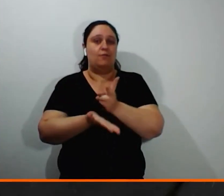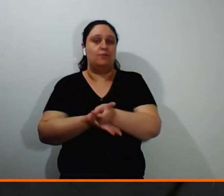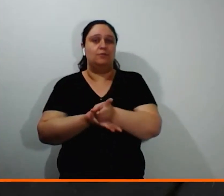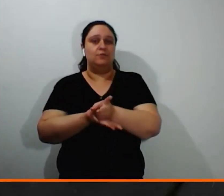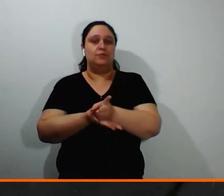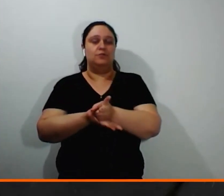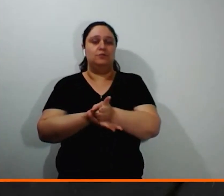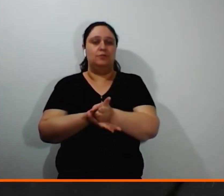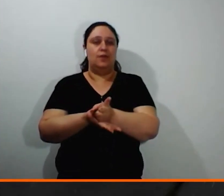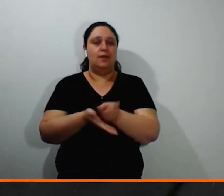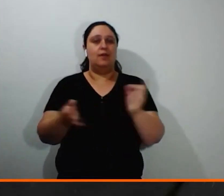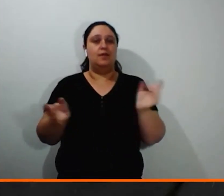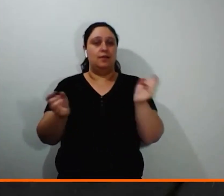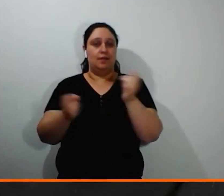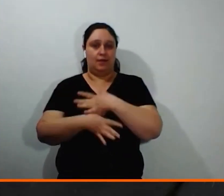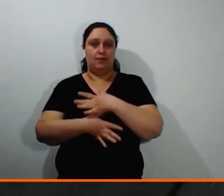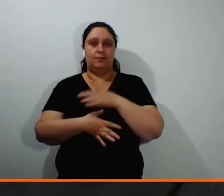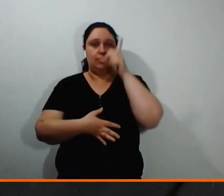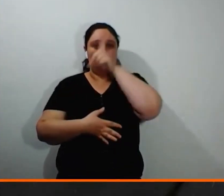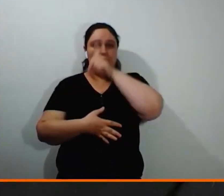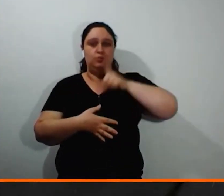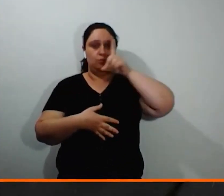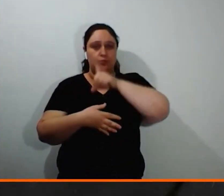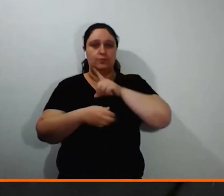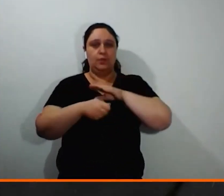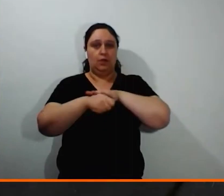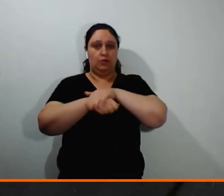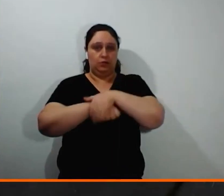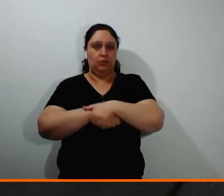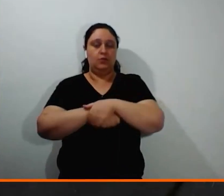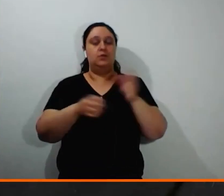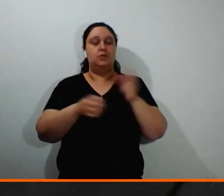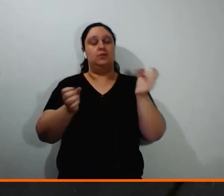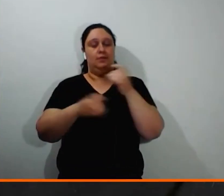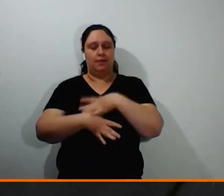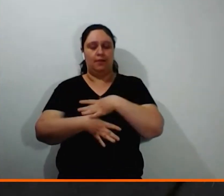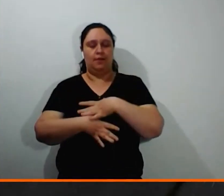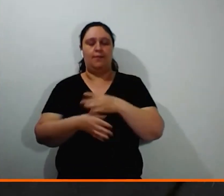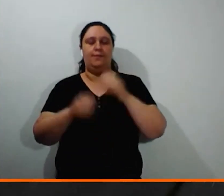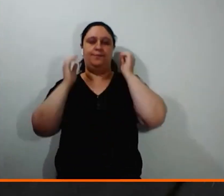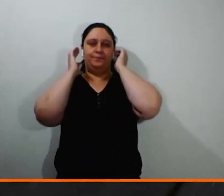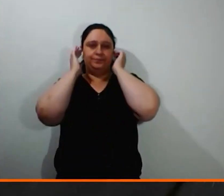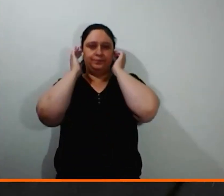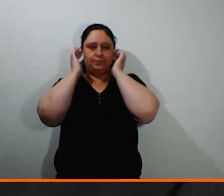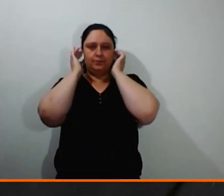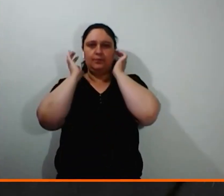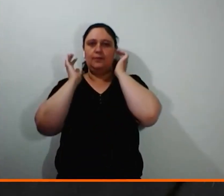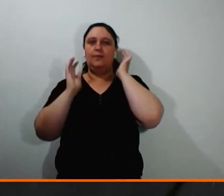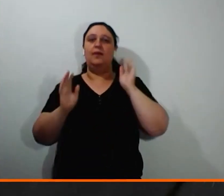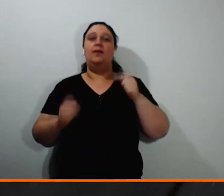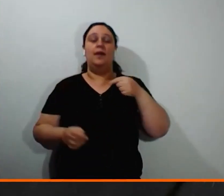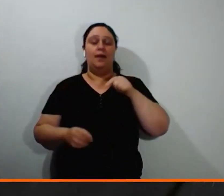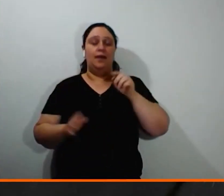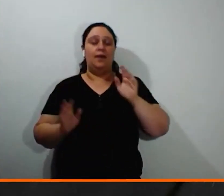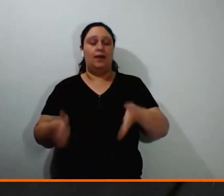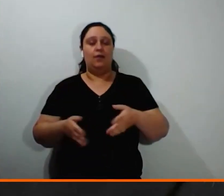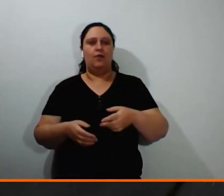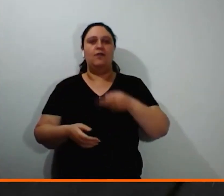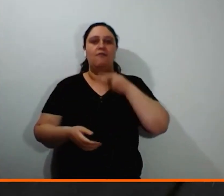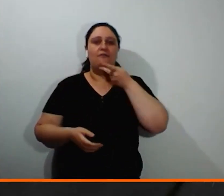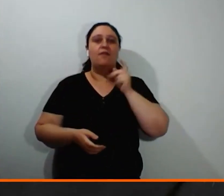no domingo à noite. Aqui, então, o que coube para mim falar, o tema é